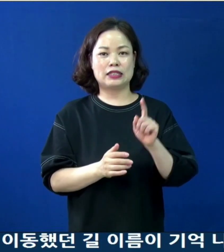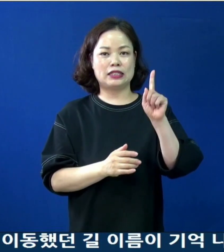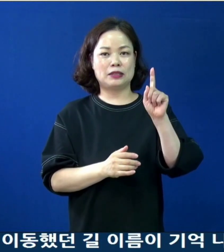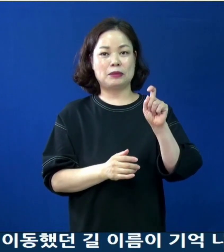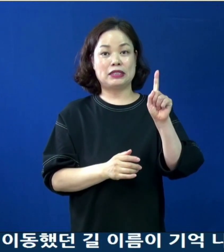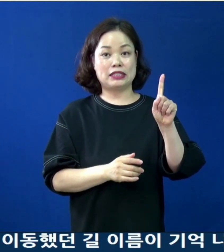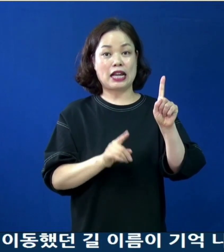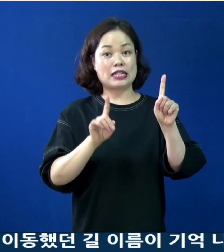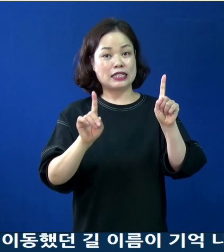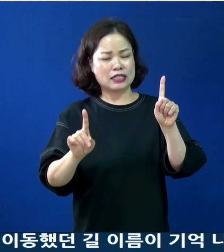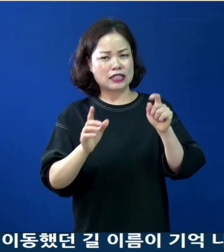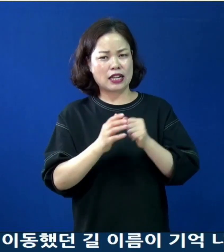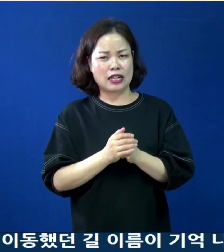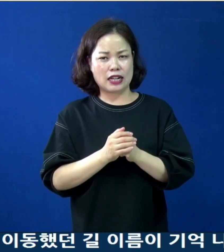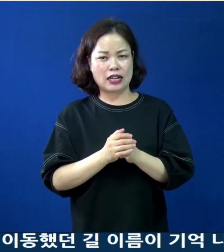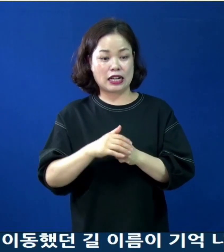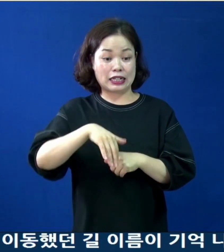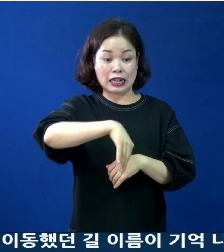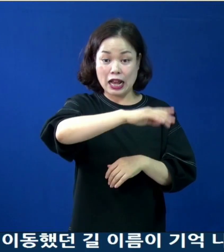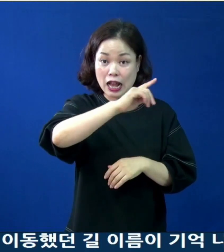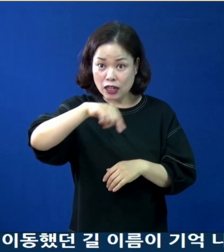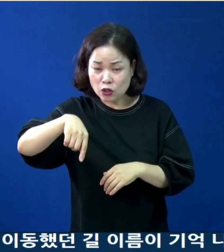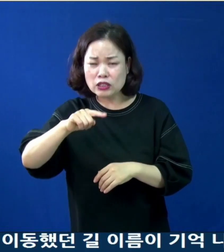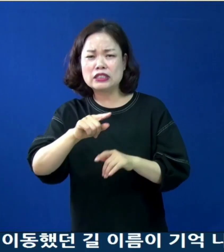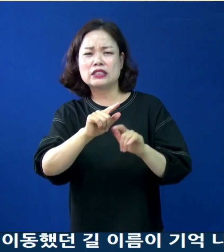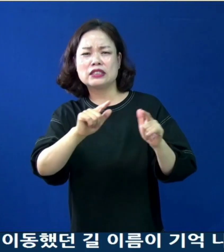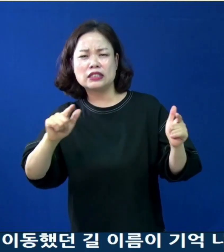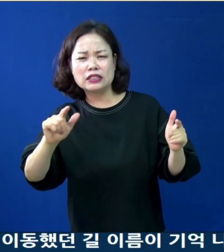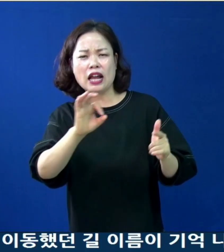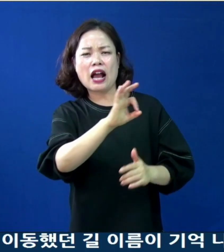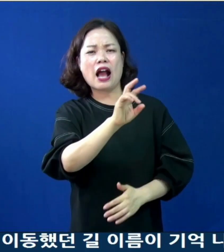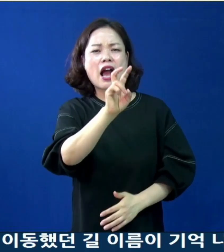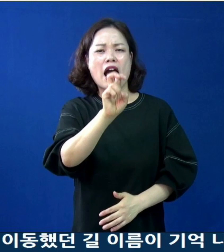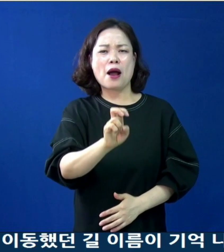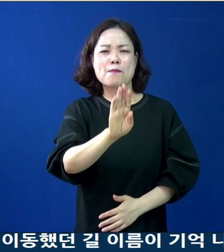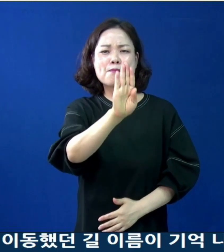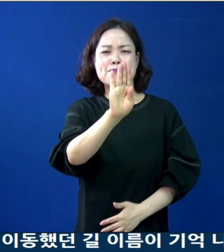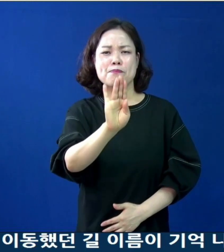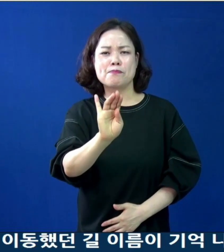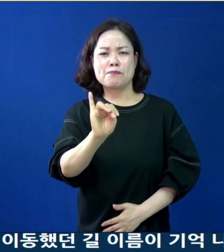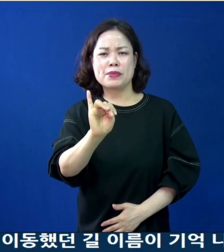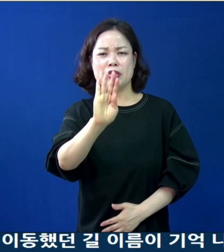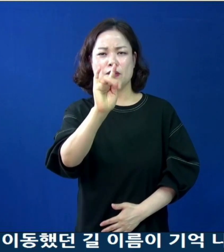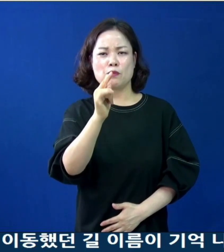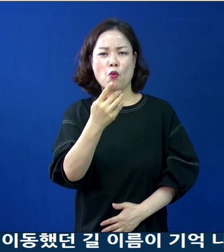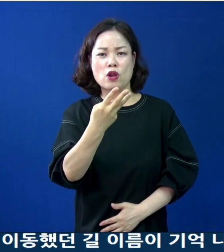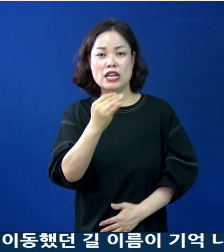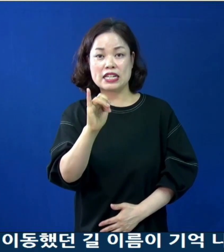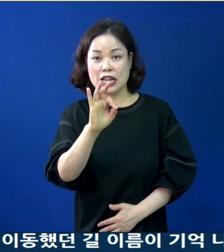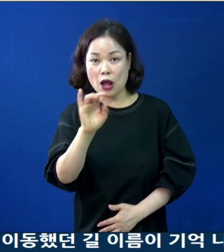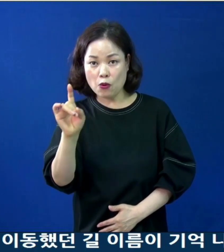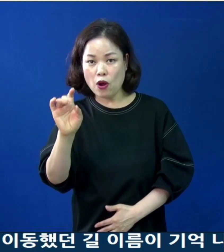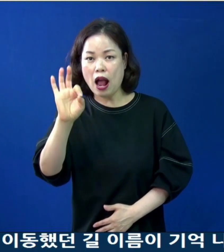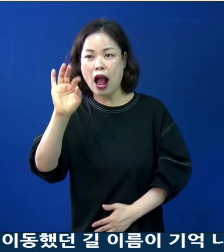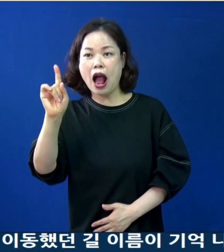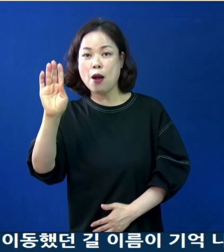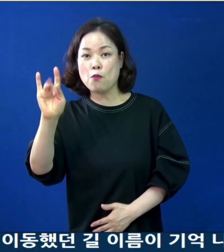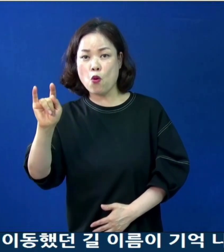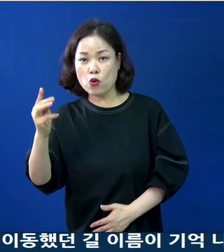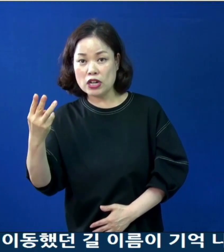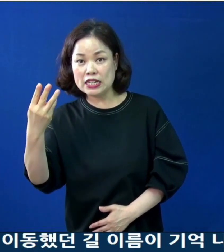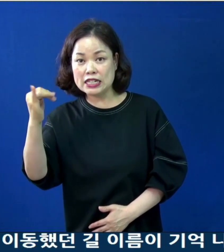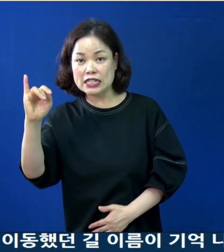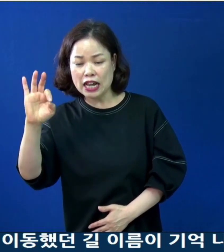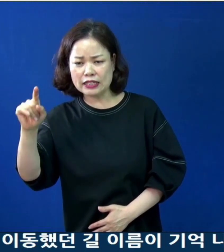가보시면 다녀가, 그들이 암비볼리와 아볼로니아로 다녀가. 이 다녀가라는 이 표현을